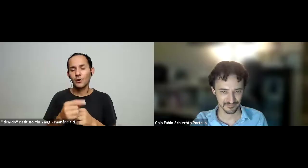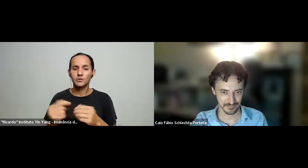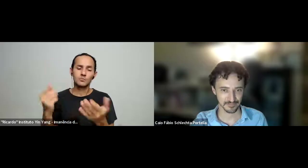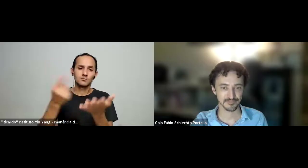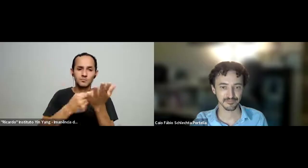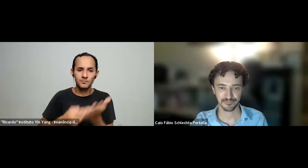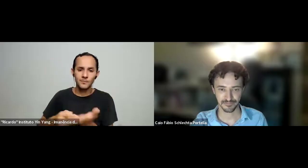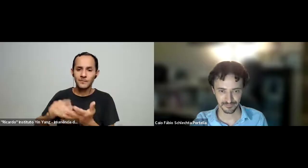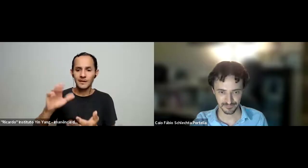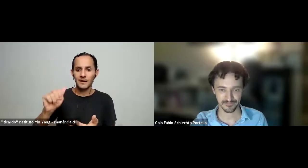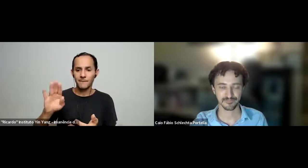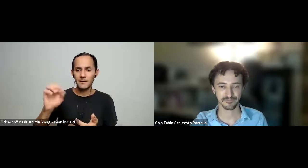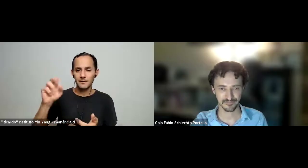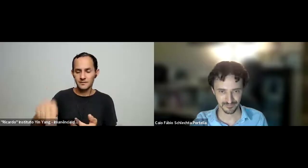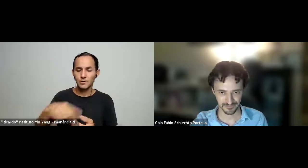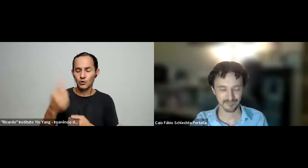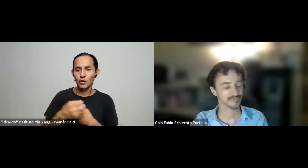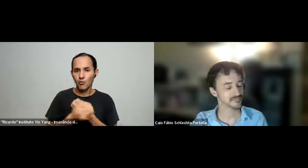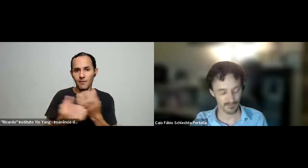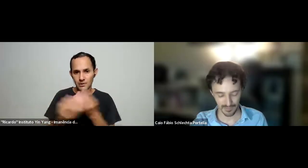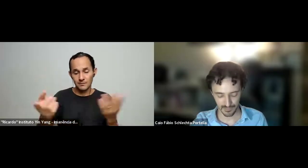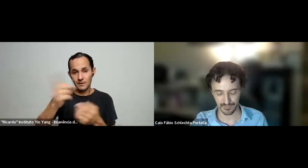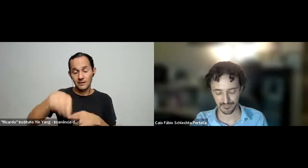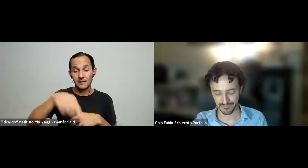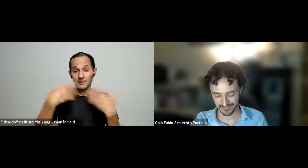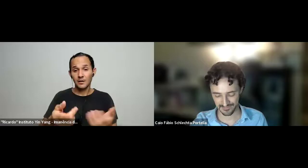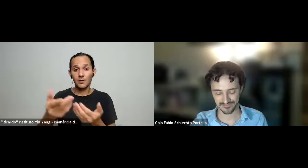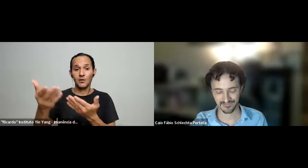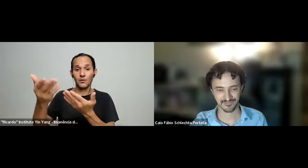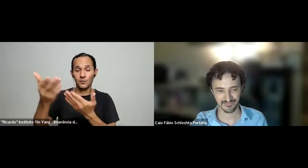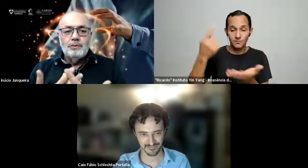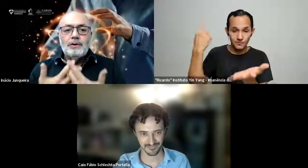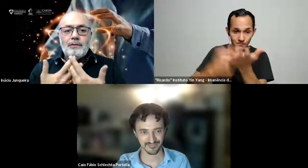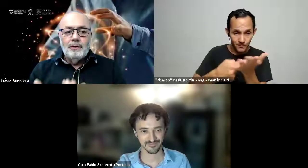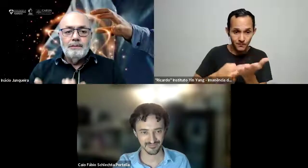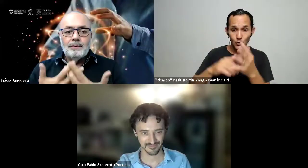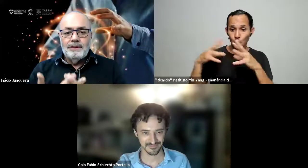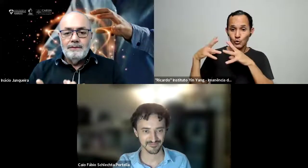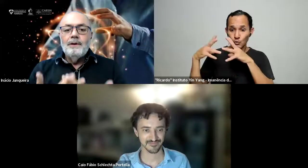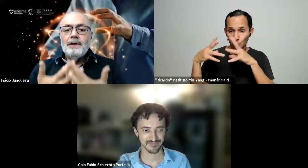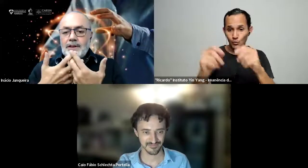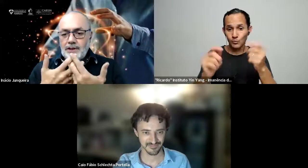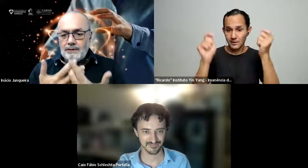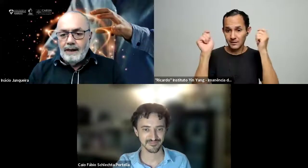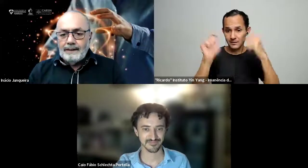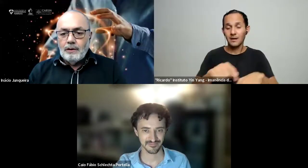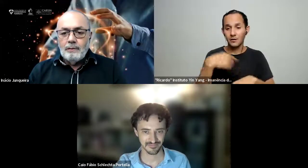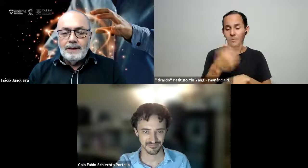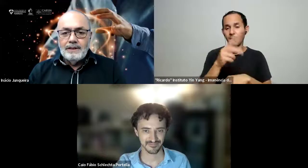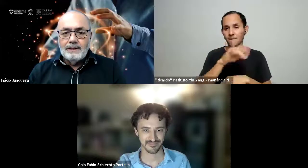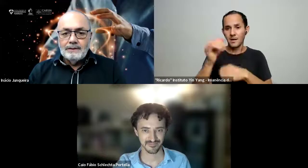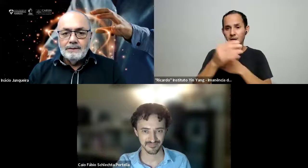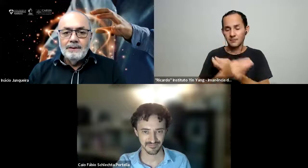com a Cabizinha, a gente compartilha. Então fica esse combinado entre nós, tudo que for possível, a gente vai